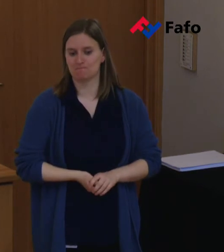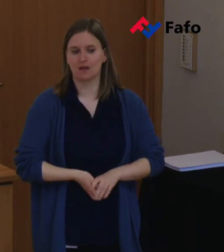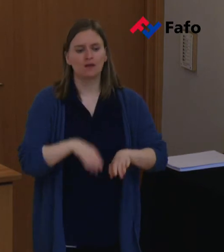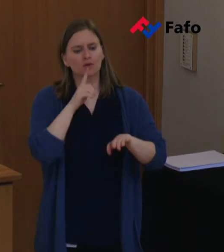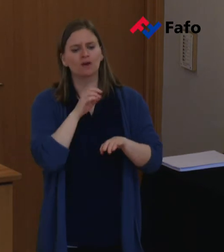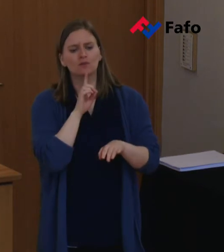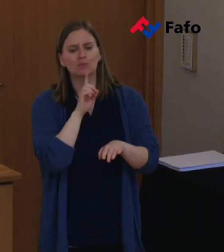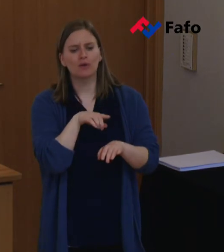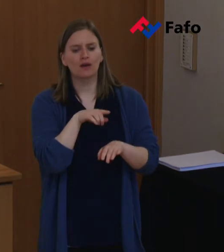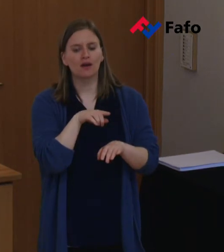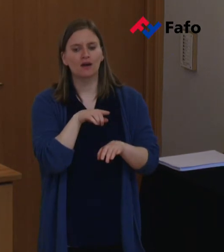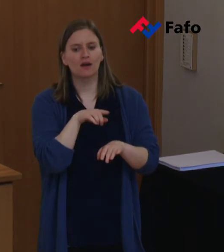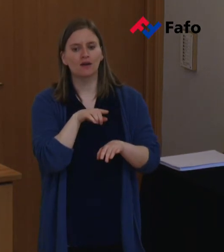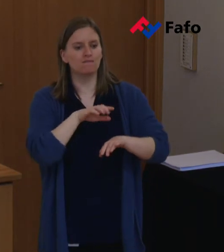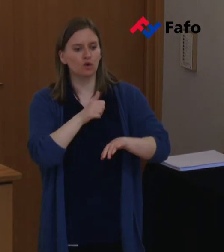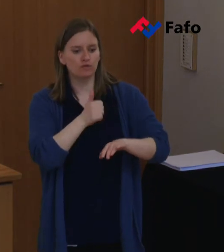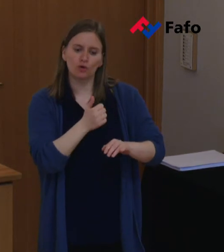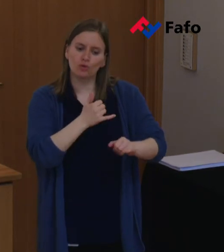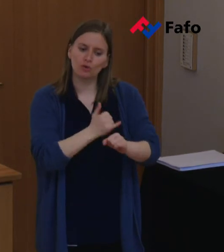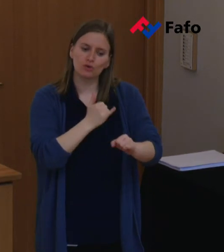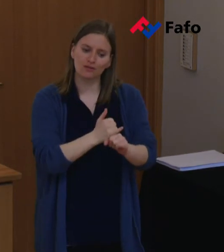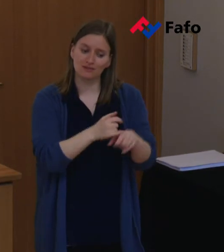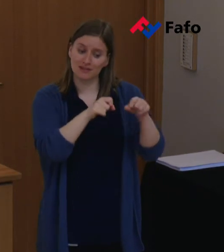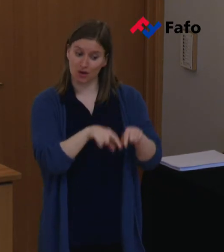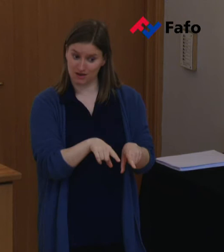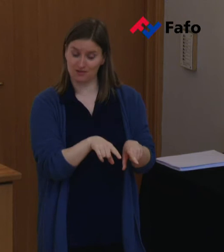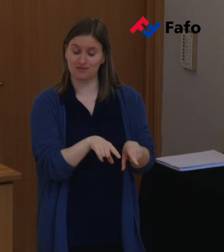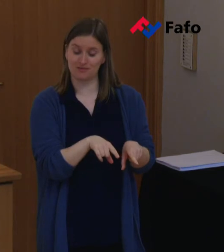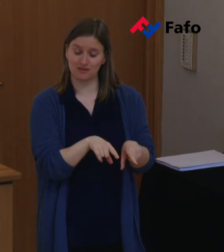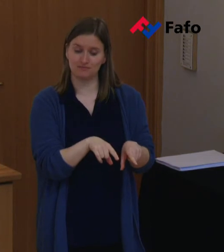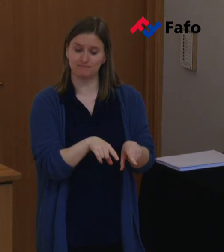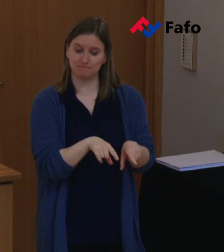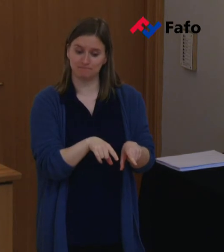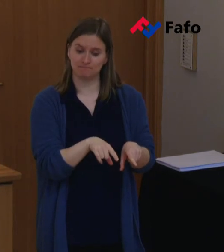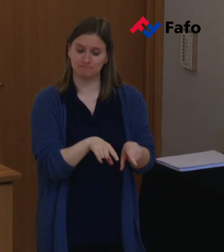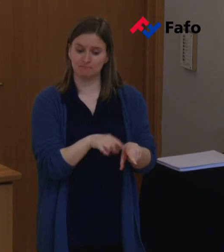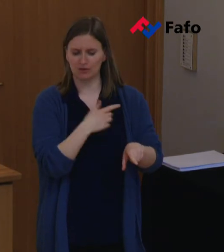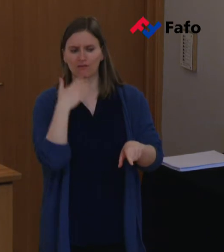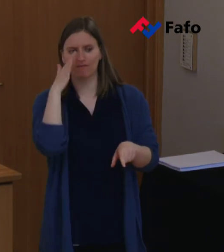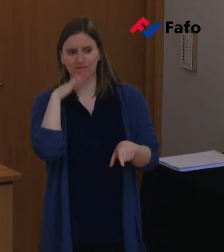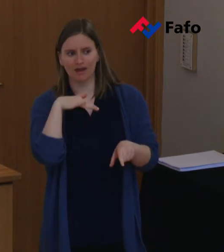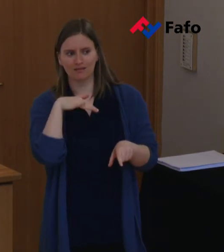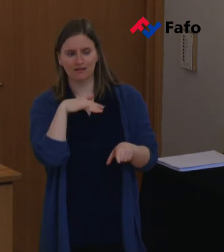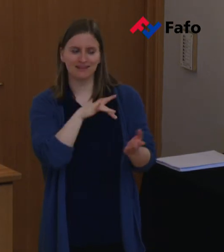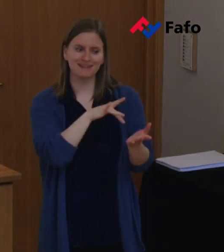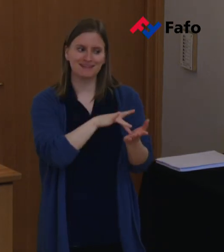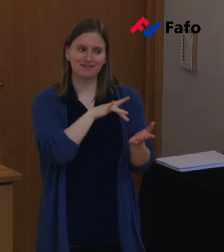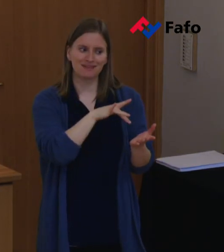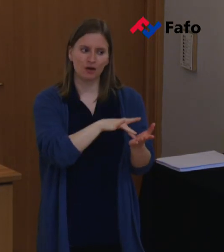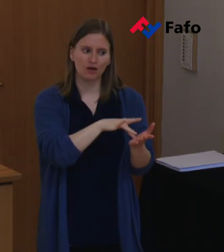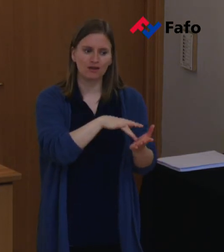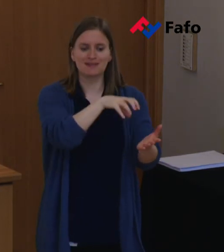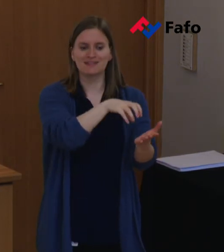spørre hvorfor og hvordan startet dette. Vi vet jo at de sentrale